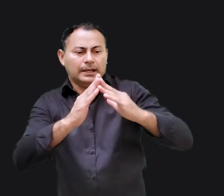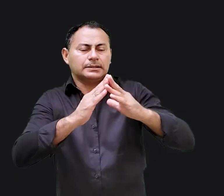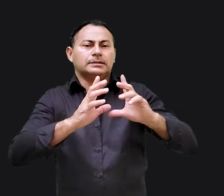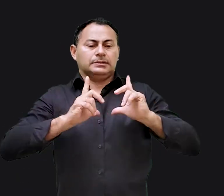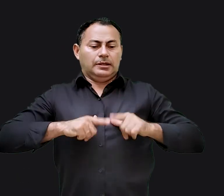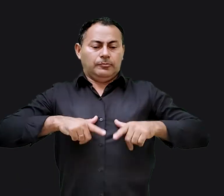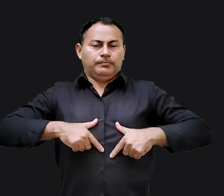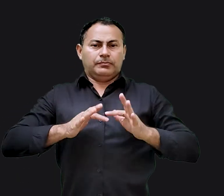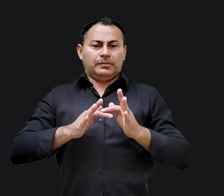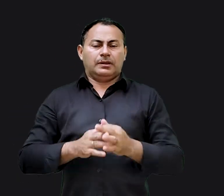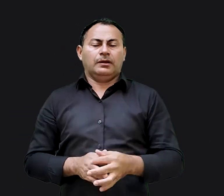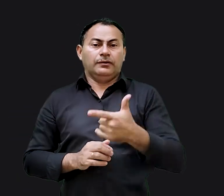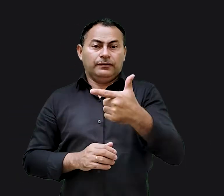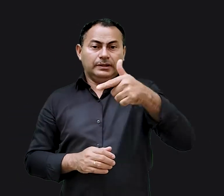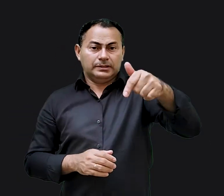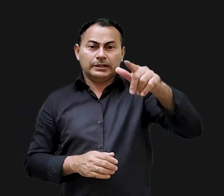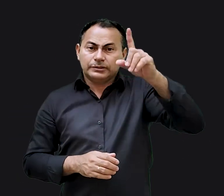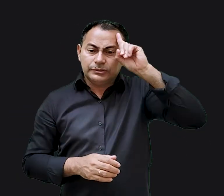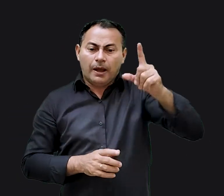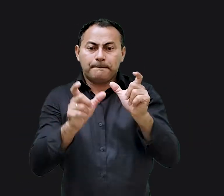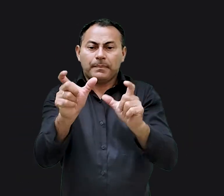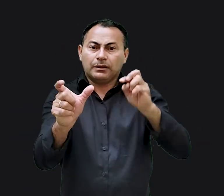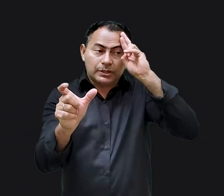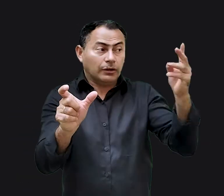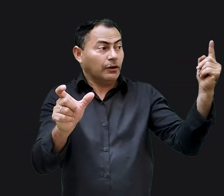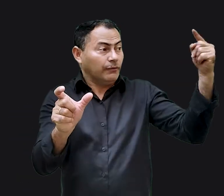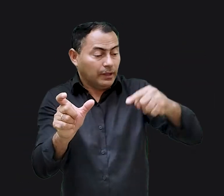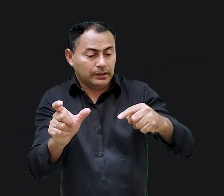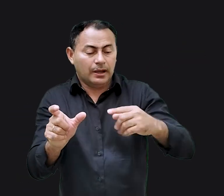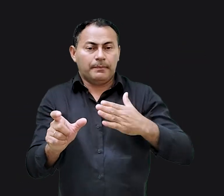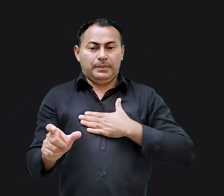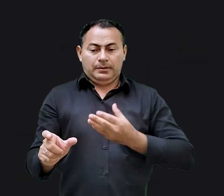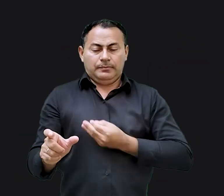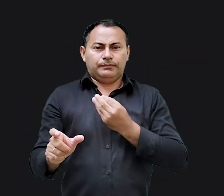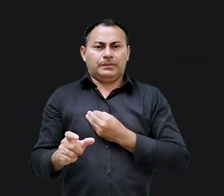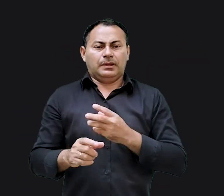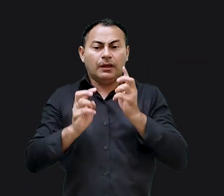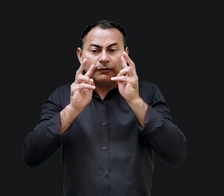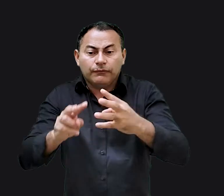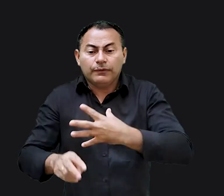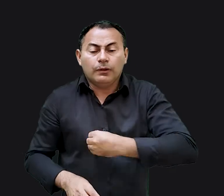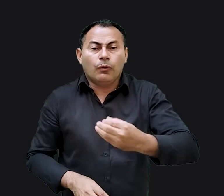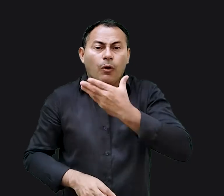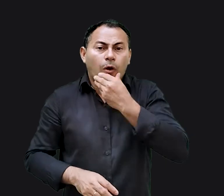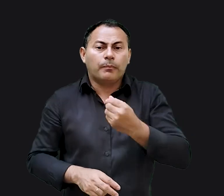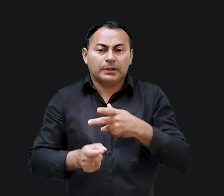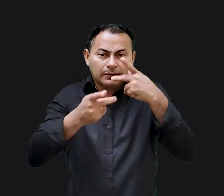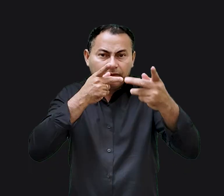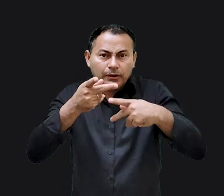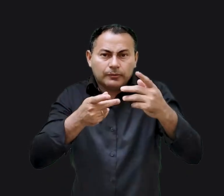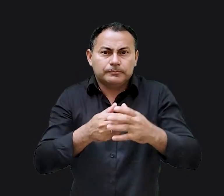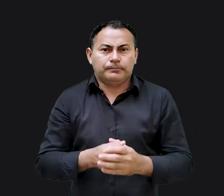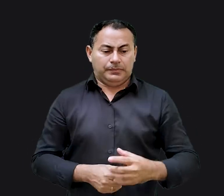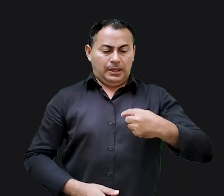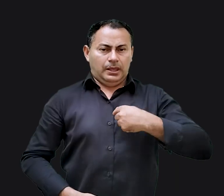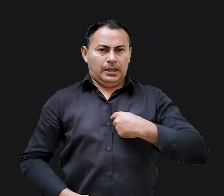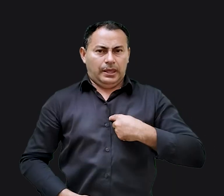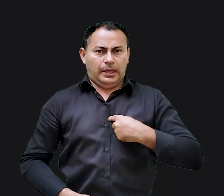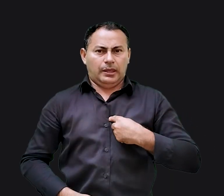assim: Ao fim de 7 dias a palavra do Senhor veio a mim. Filho do homem, disse ele, eu o